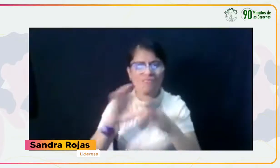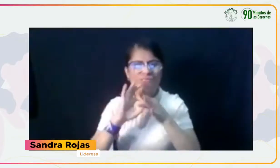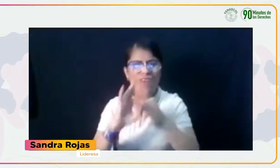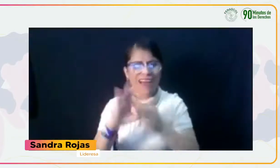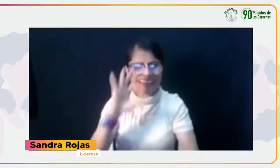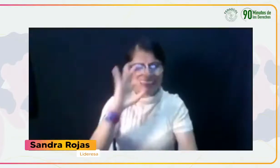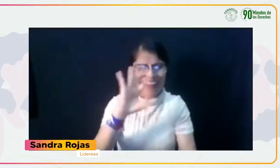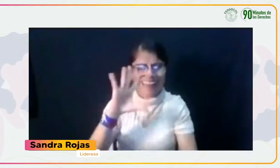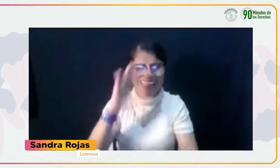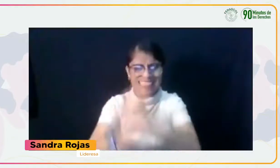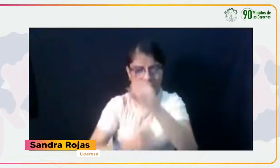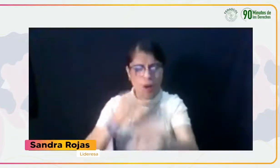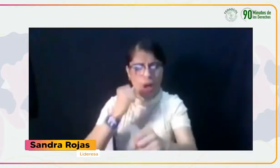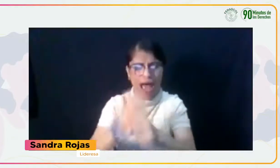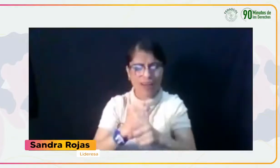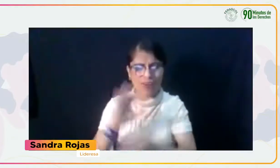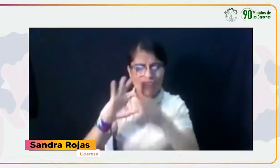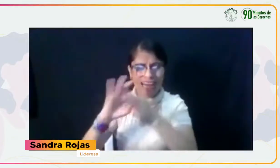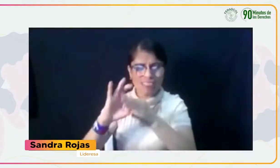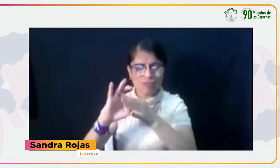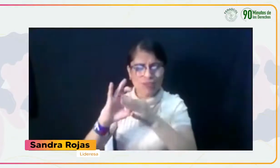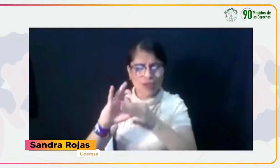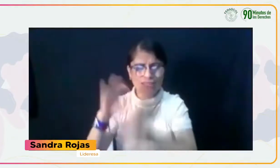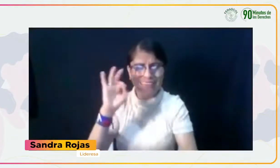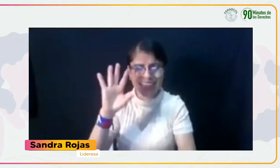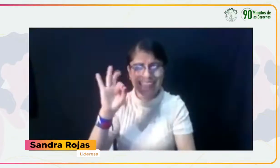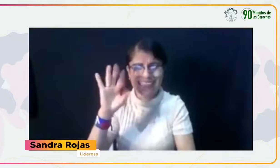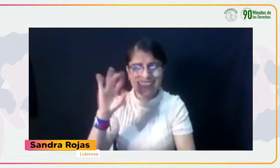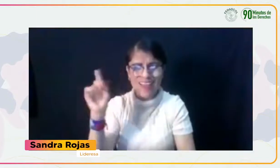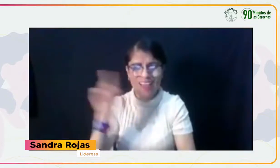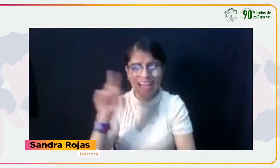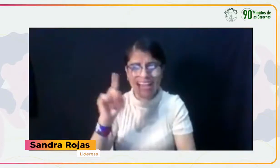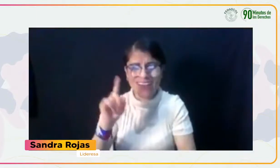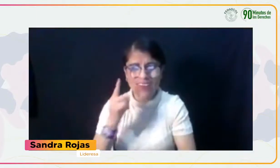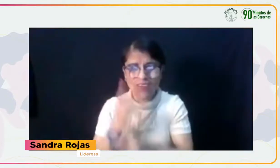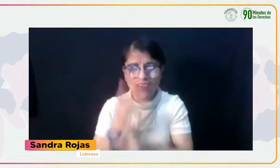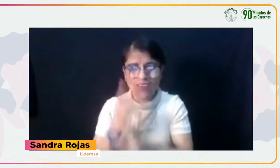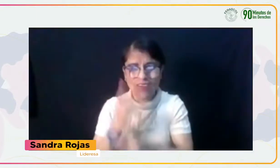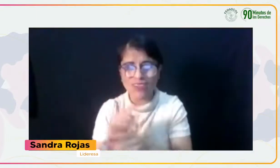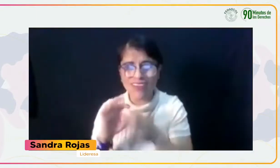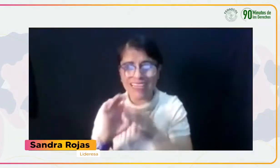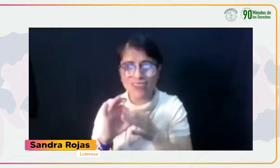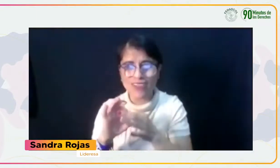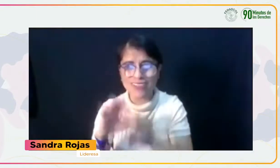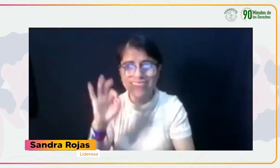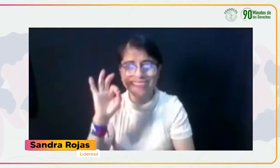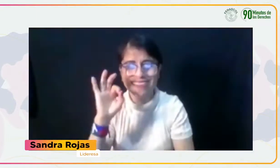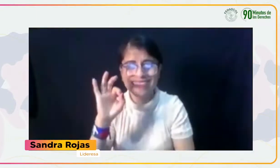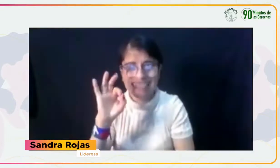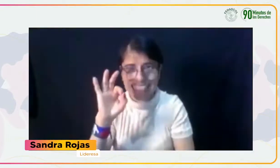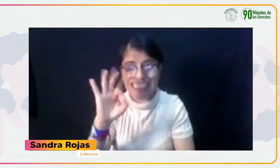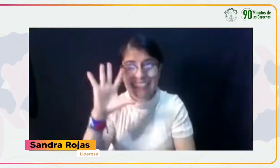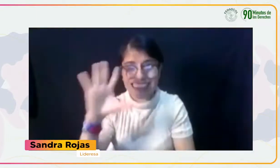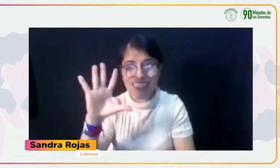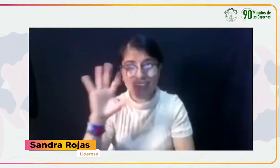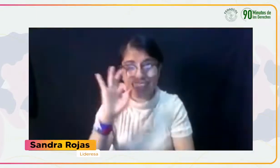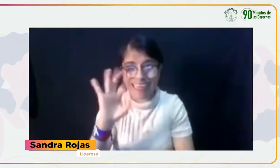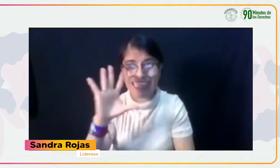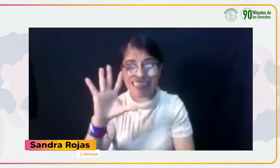la federación. Ya prácticamente FENASCOL lleva muchísimos años, 35 creo que es,